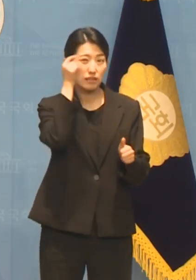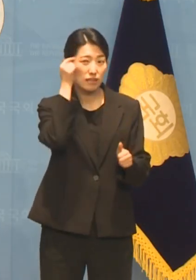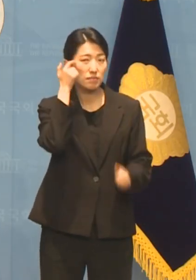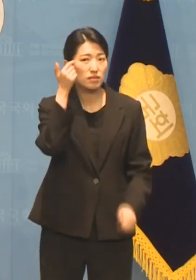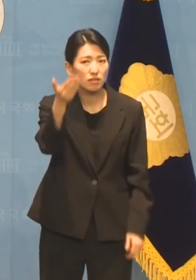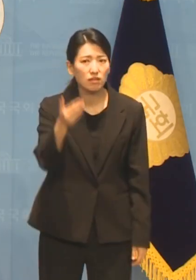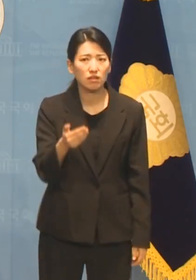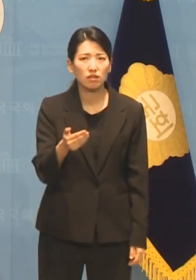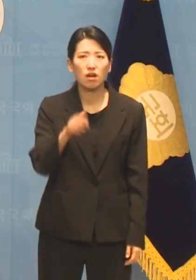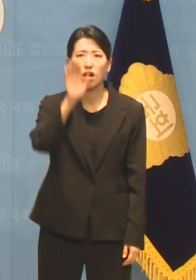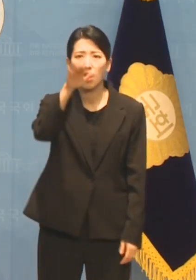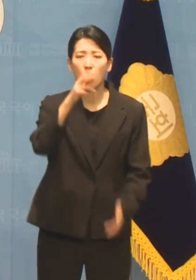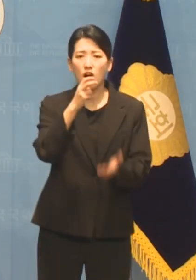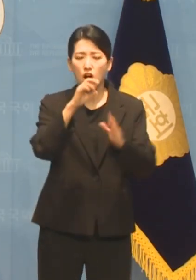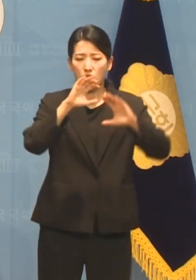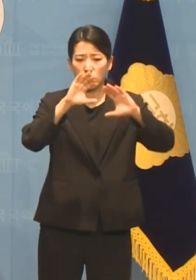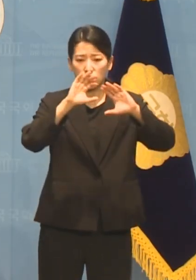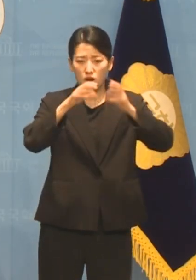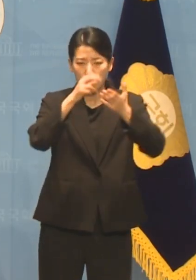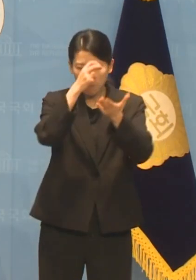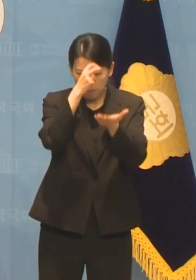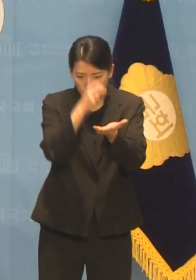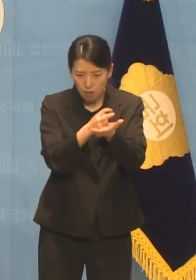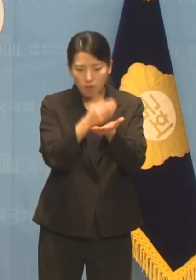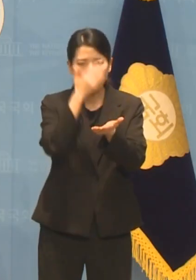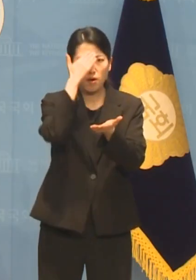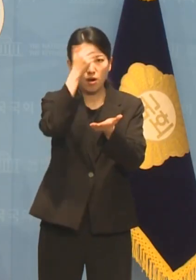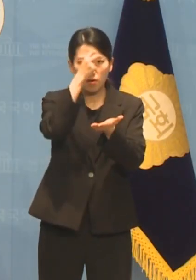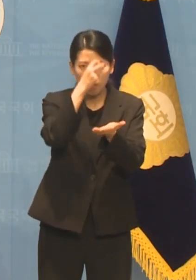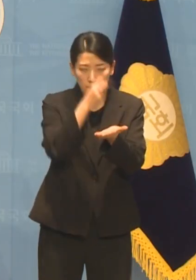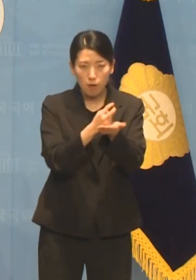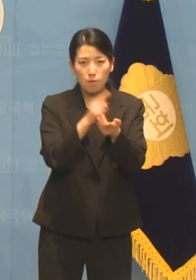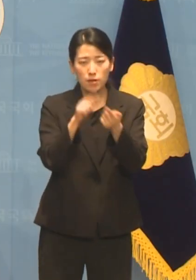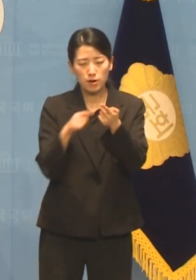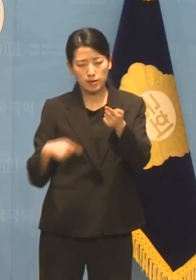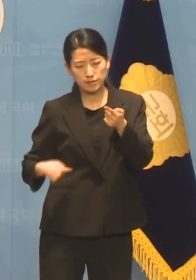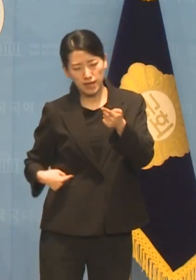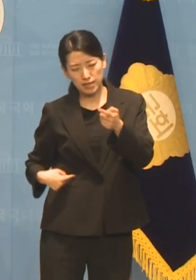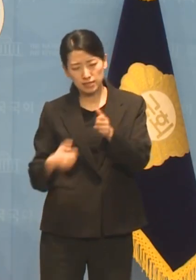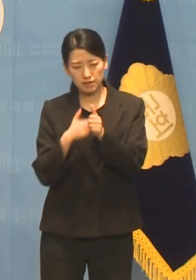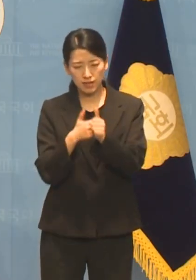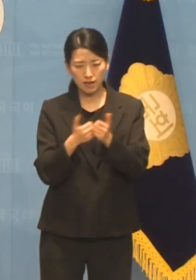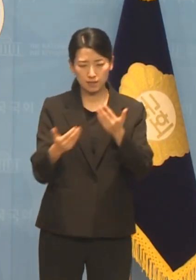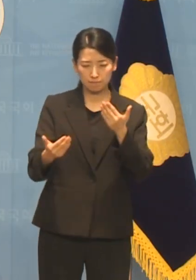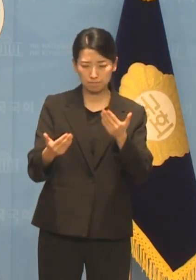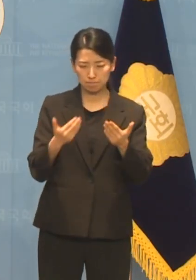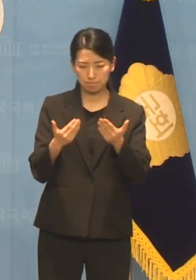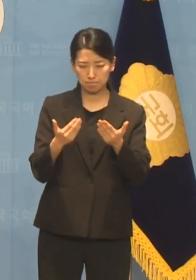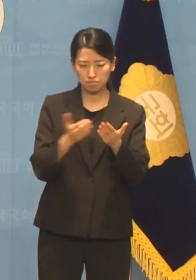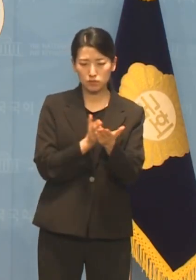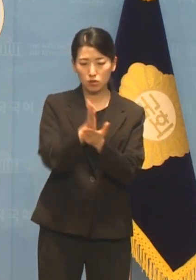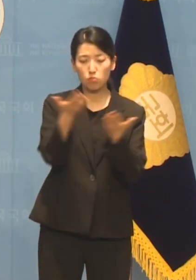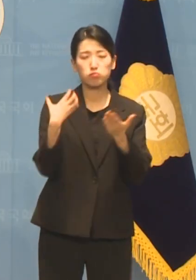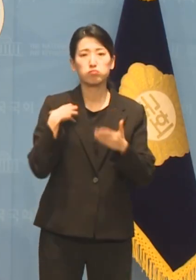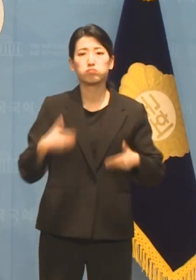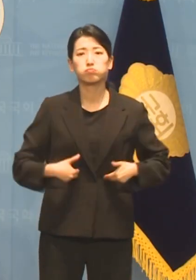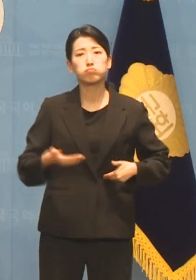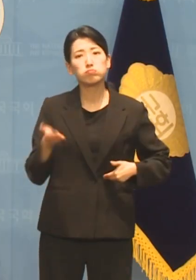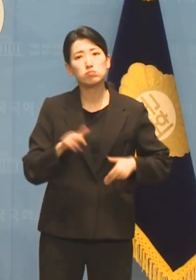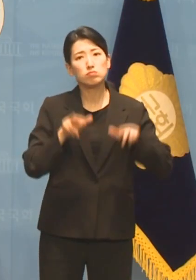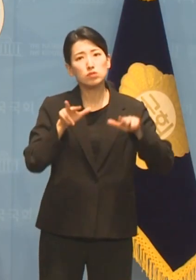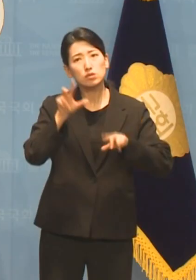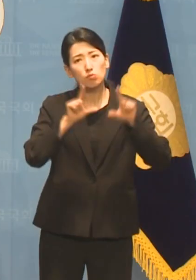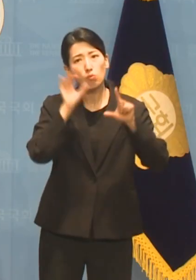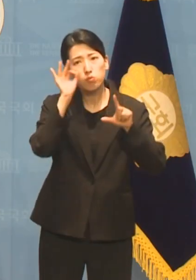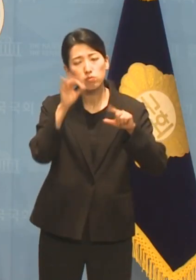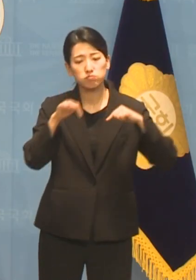헌법과 법률과 양심에 따라 판결을 내려야 하는 헌법재판관으로서 부적절한 행동이 아닐 수 없습니다. 그리고